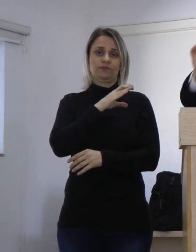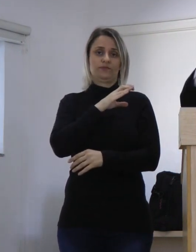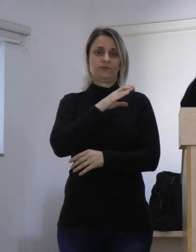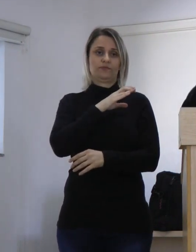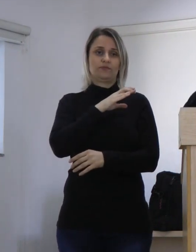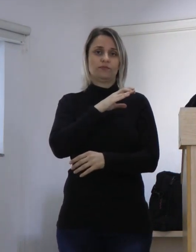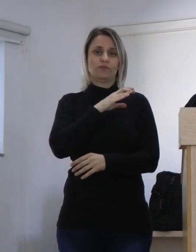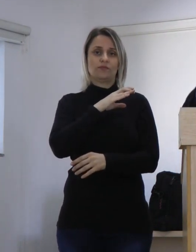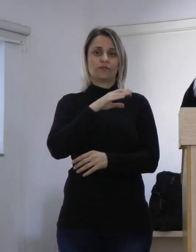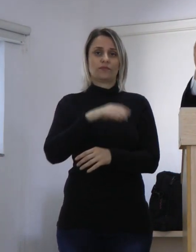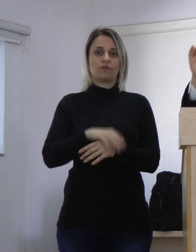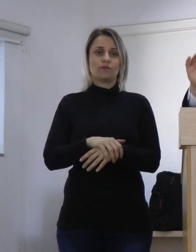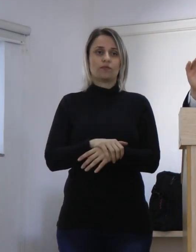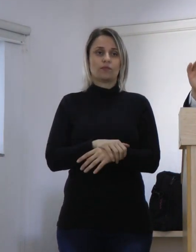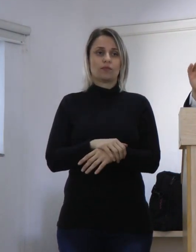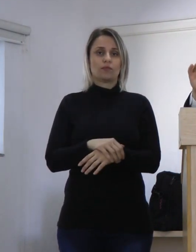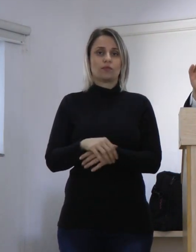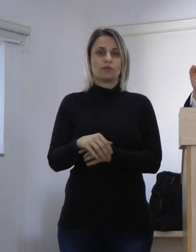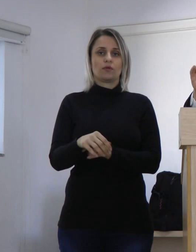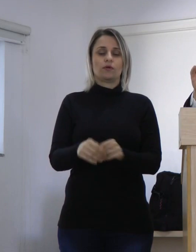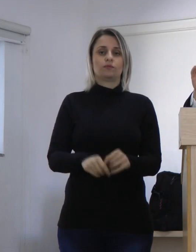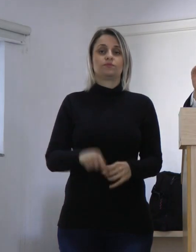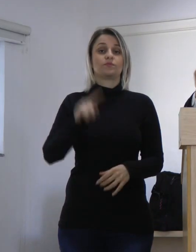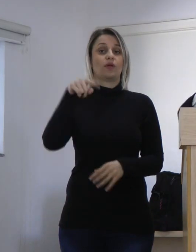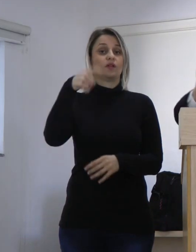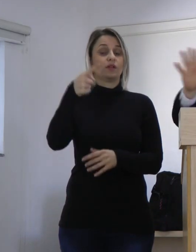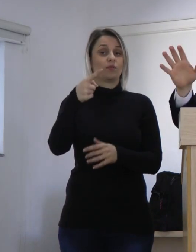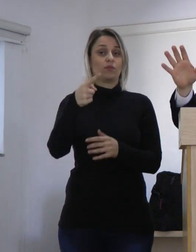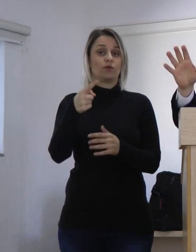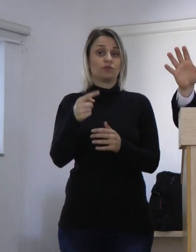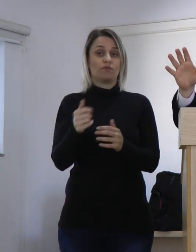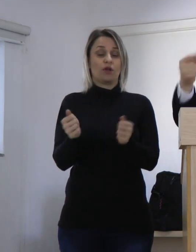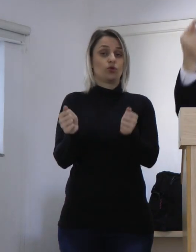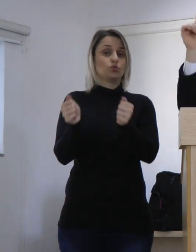Depois que come 1 quilo de sal juntos, como a gente fala no Ceará, vê que é